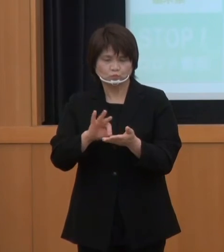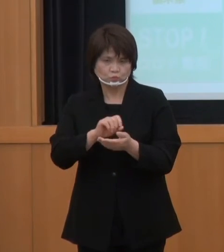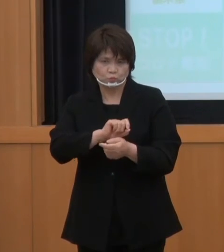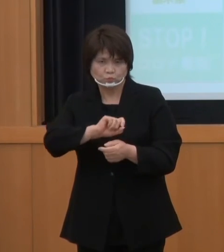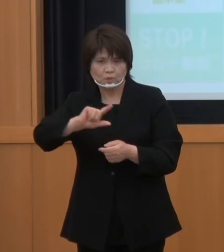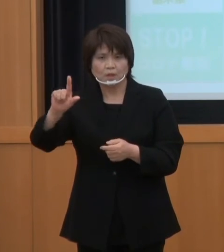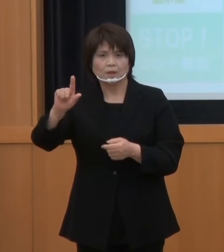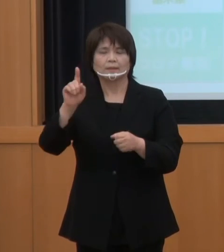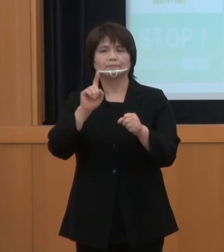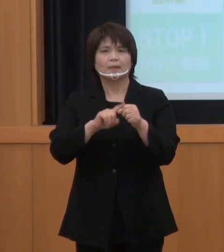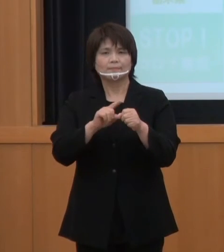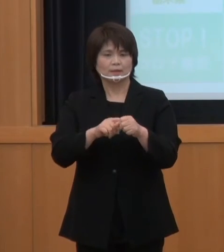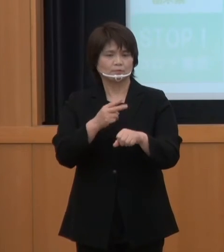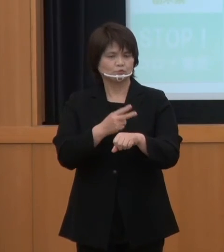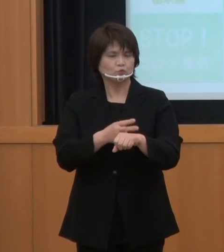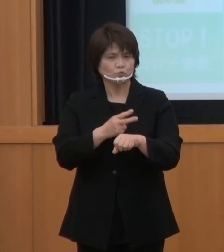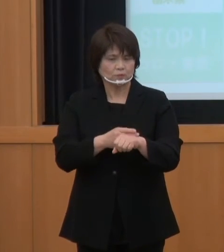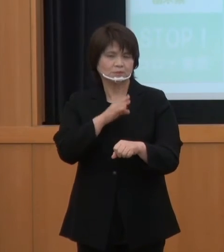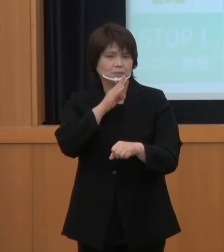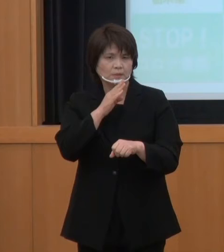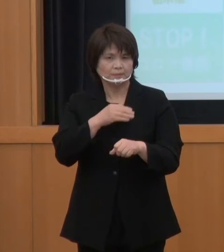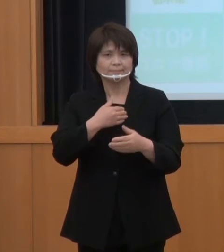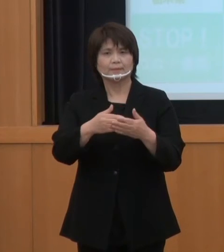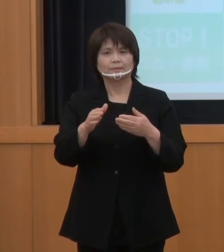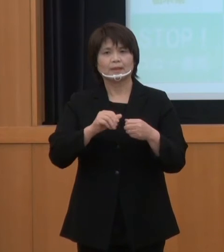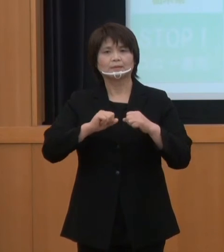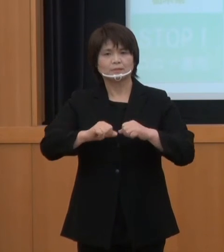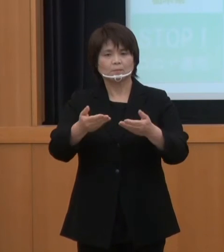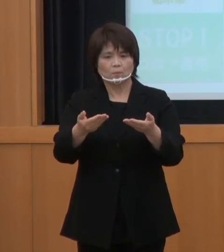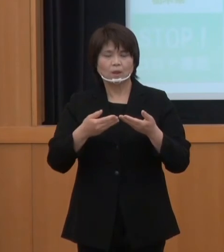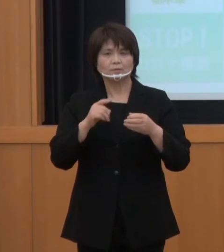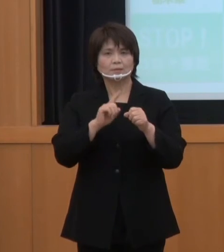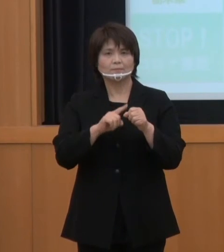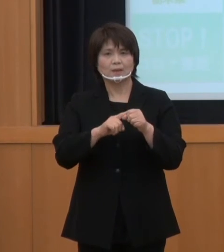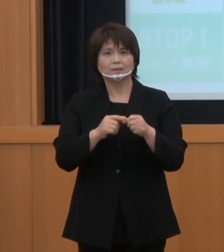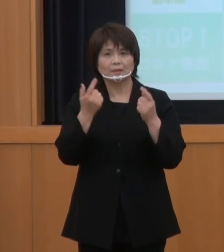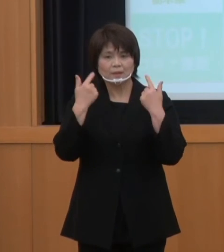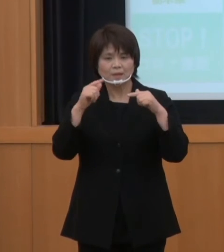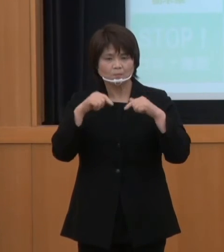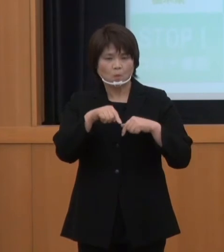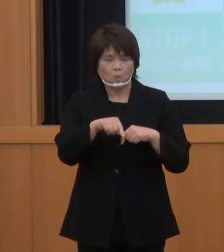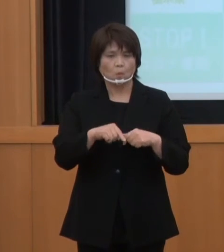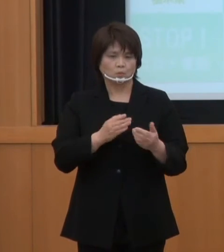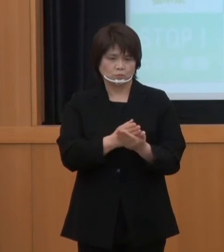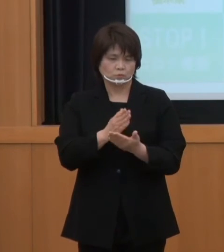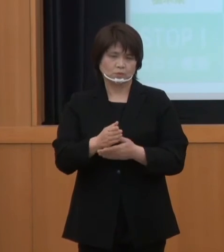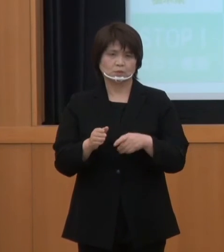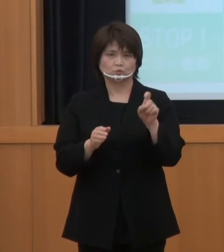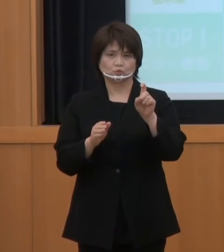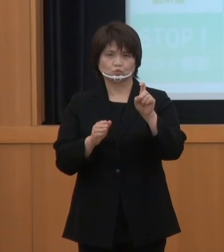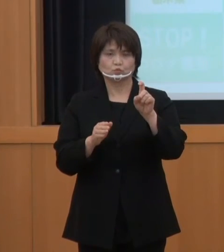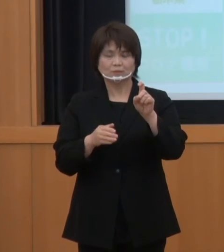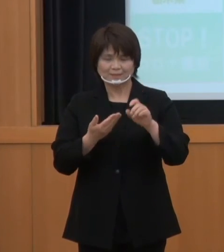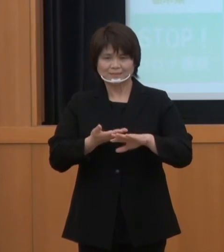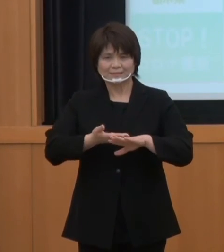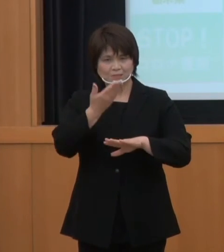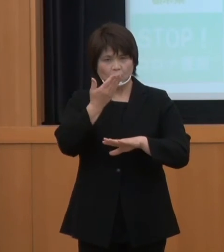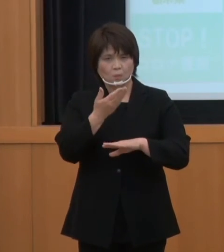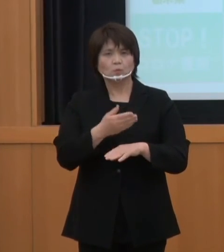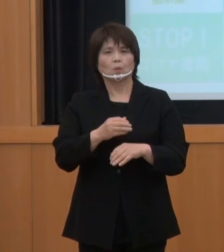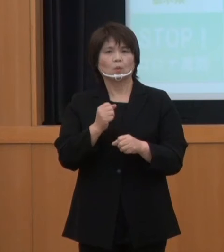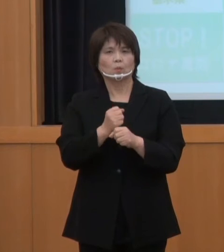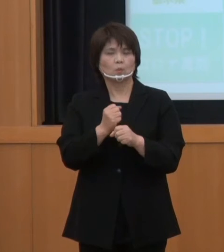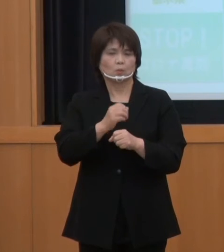技術を体感してもらえるよう、常時10種以上のソリューション、製品です